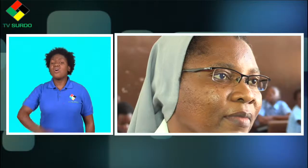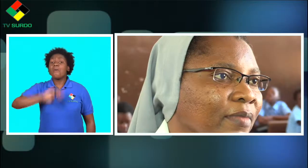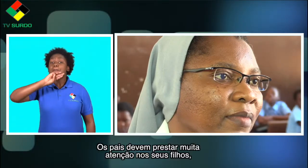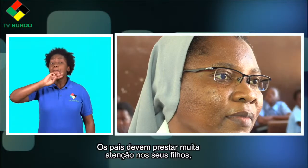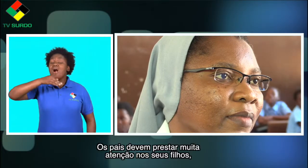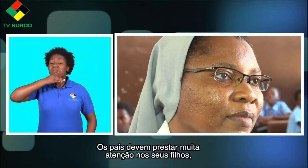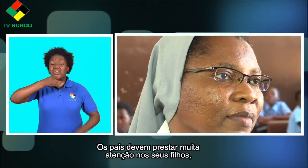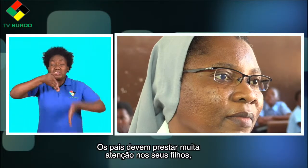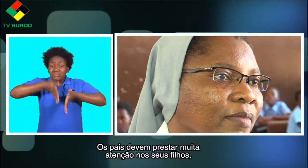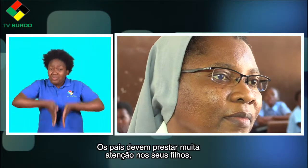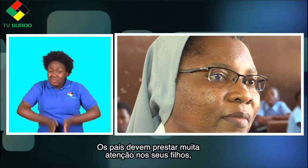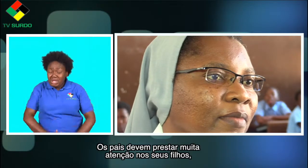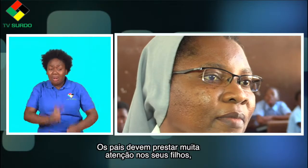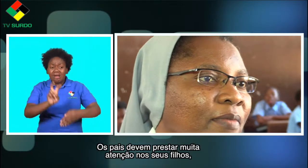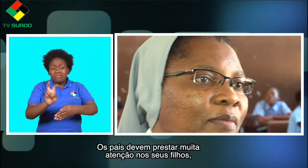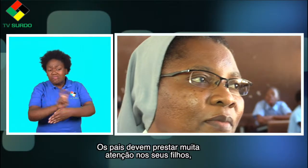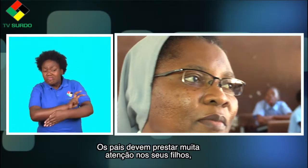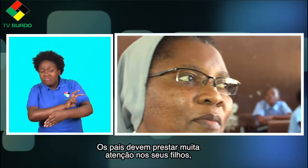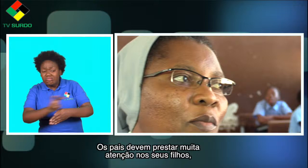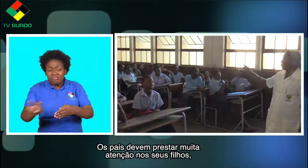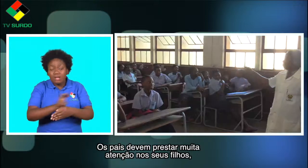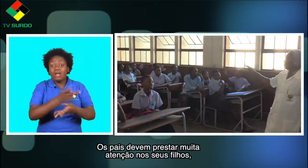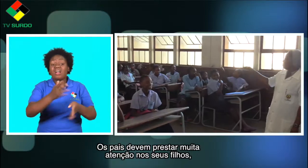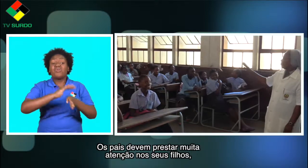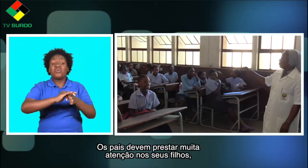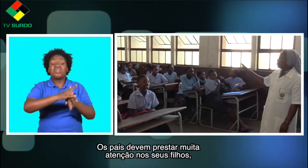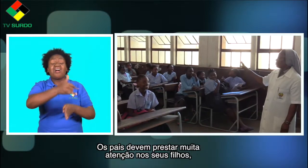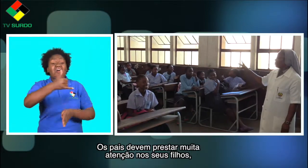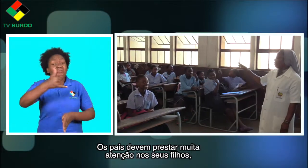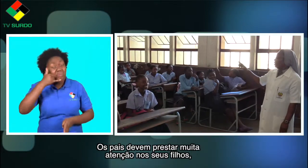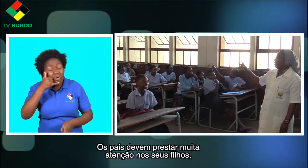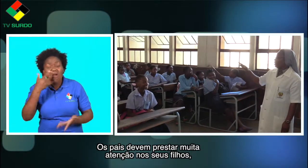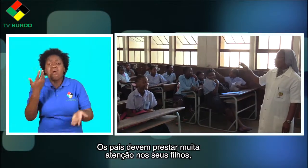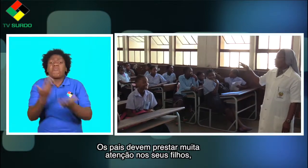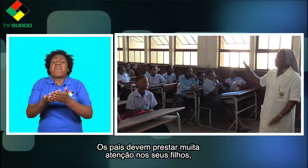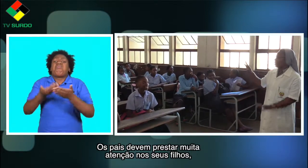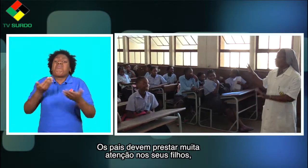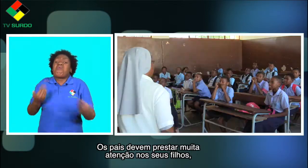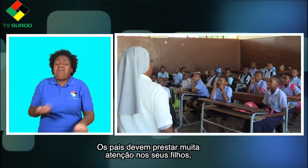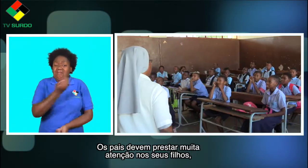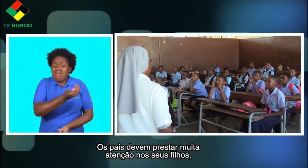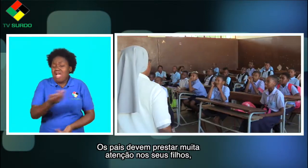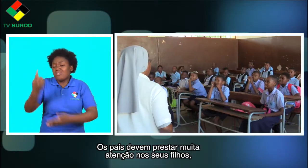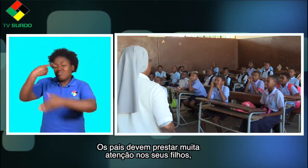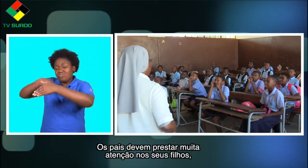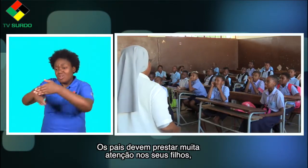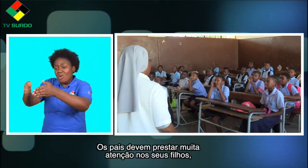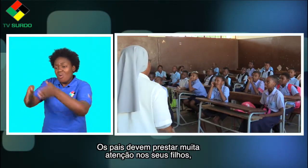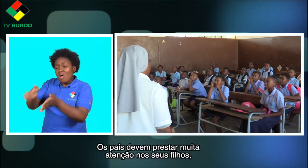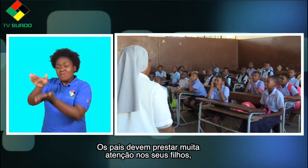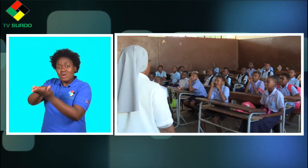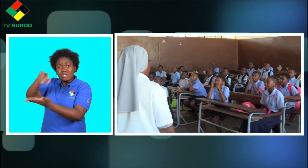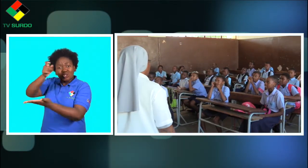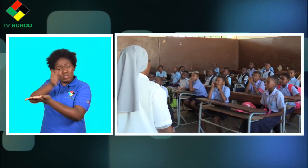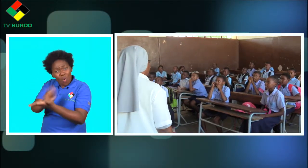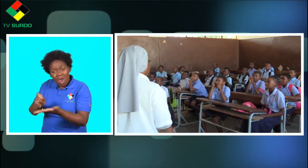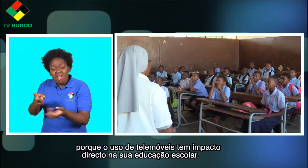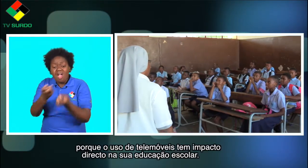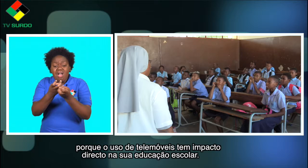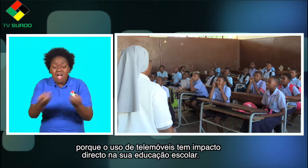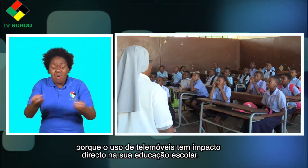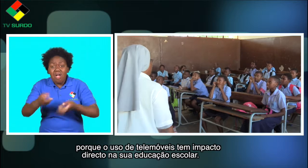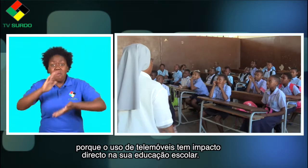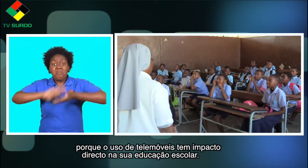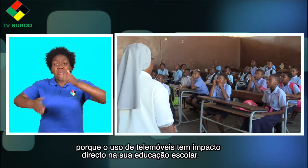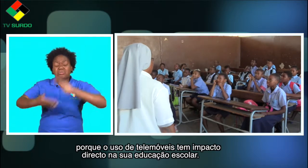Os pais devem prestar muita atenção nos seus filhos, porque